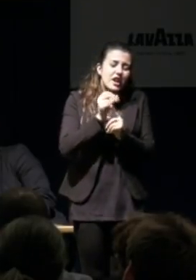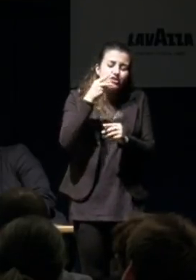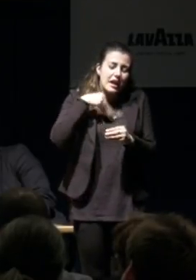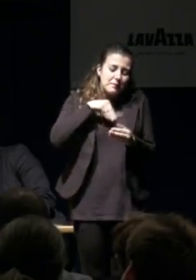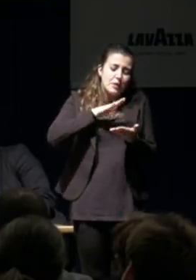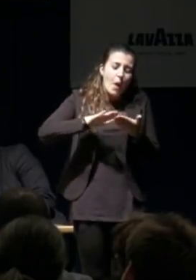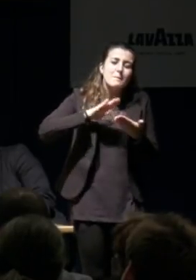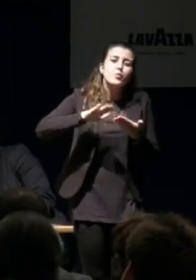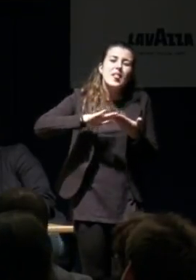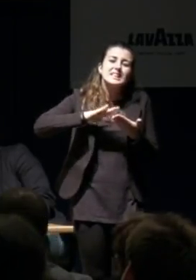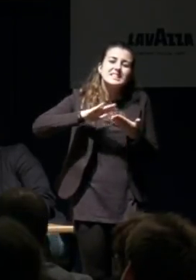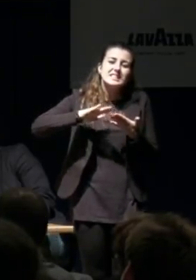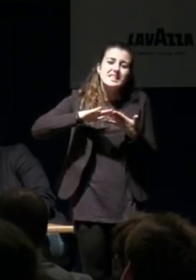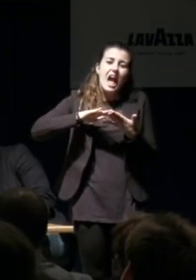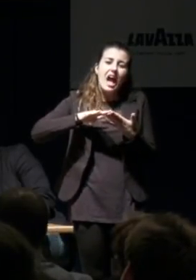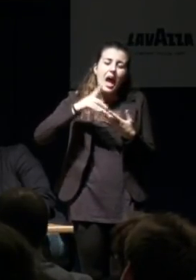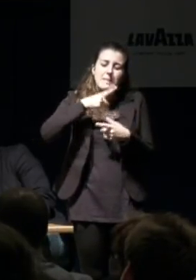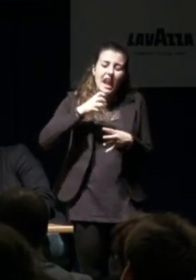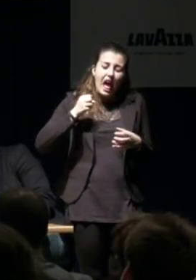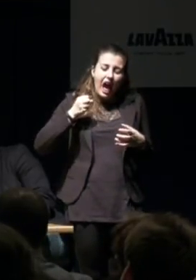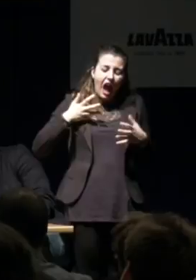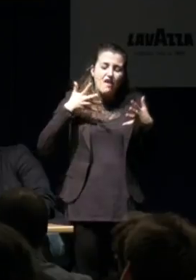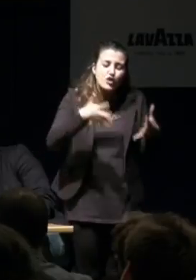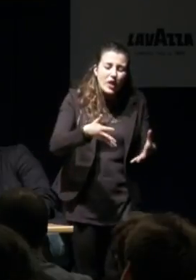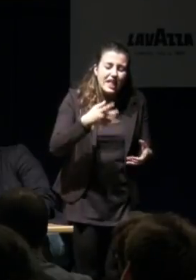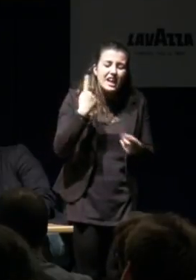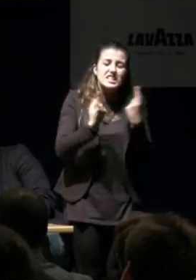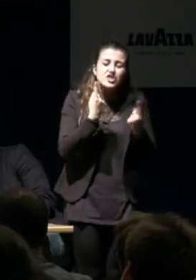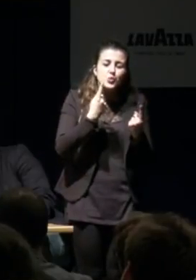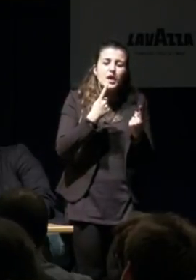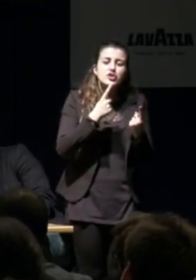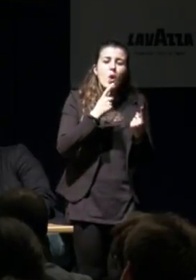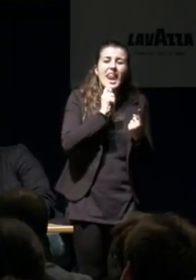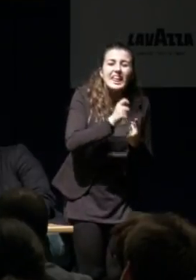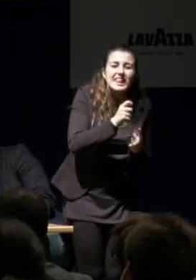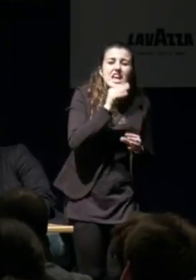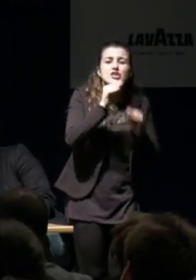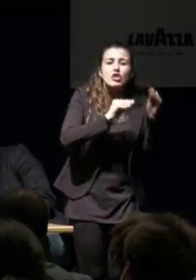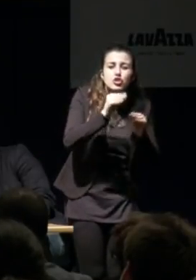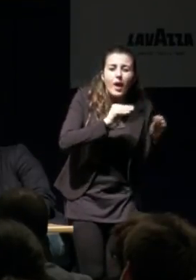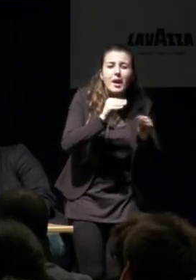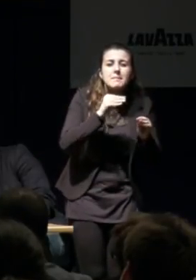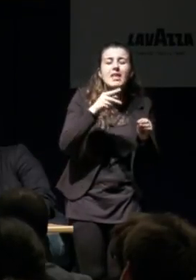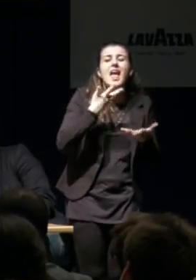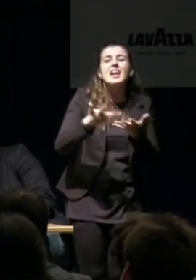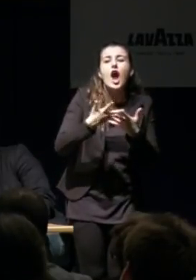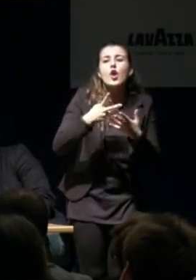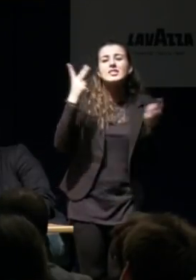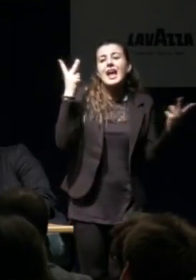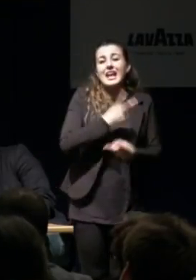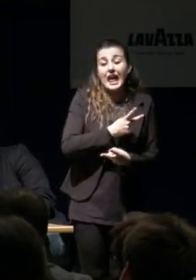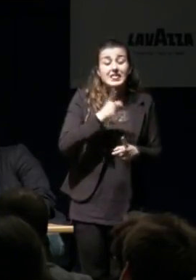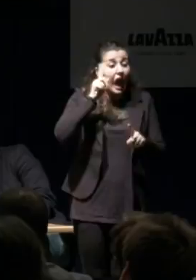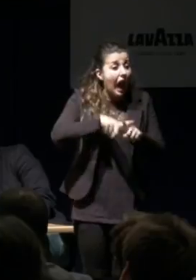nel nell'affrontare con le sue inchieste la realtà no è nel raccontare la realtà ma anche una